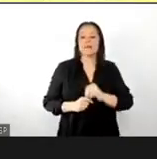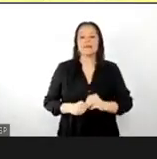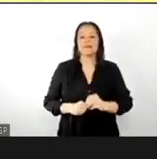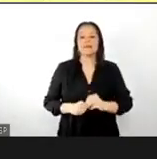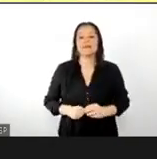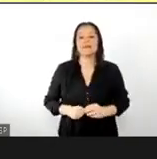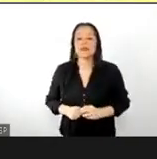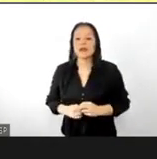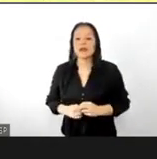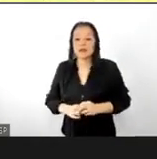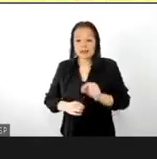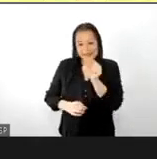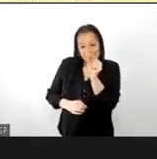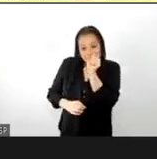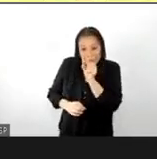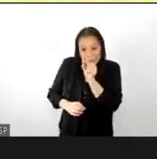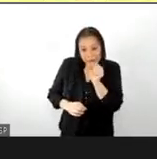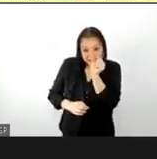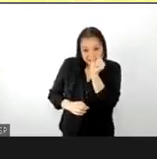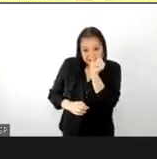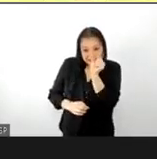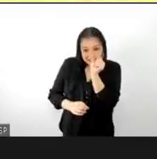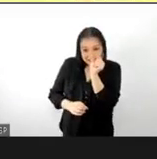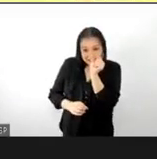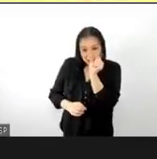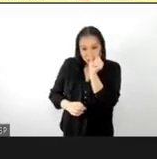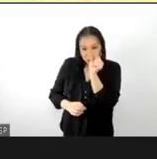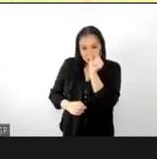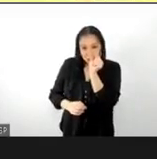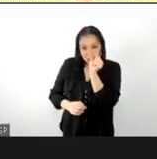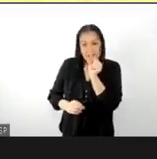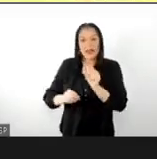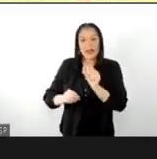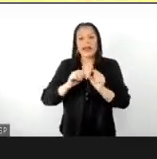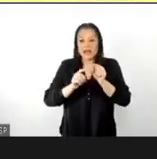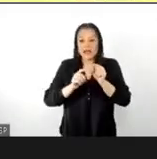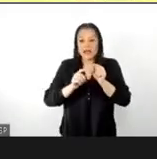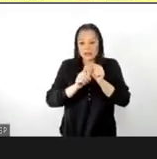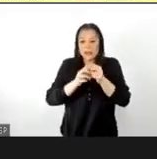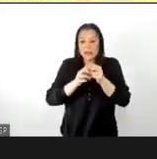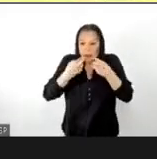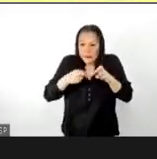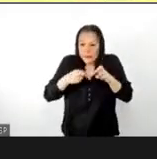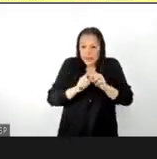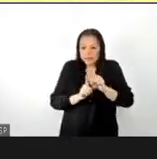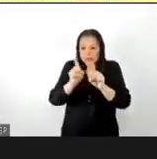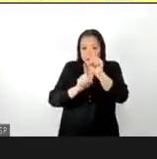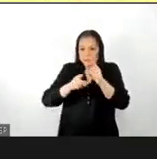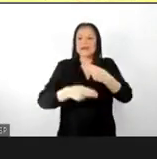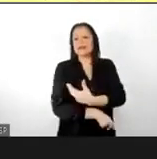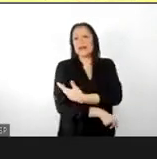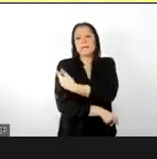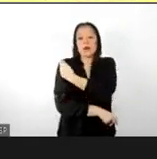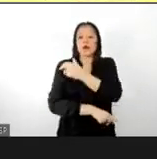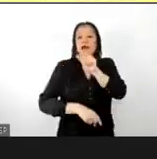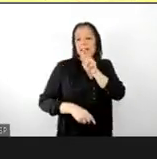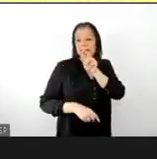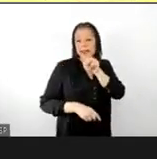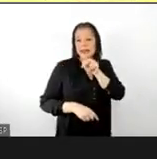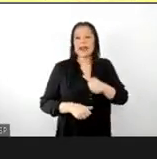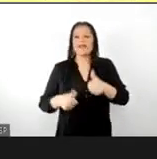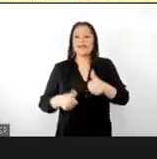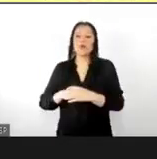Entonces, este pedacito del virus que fabrica espigas es la vacuna ARN